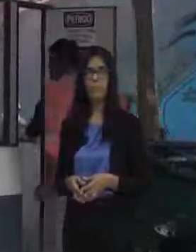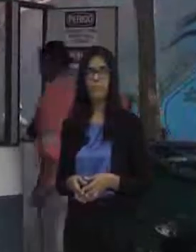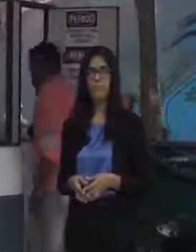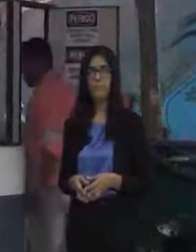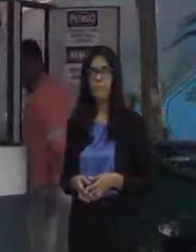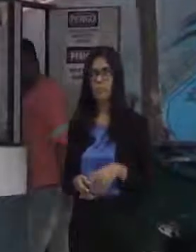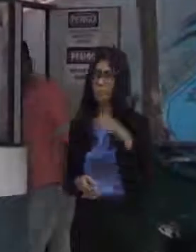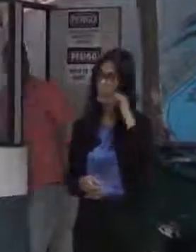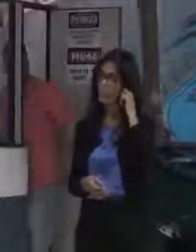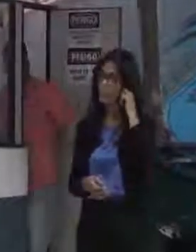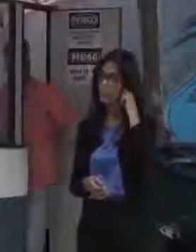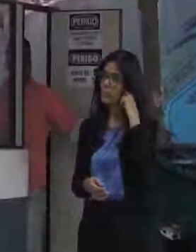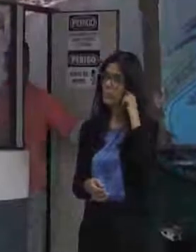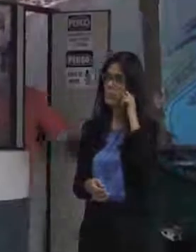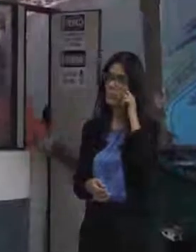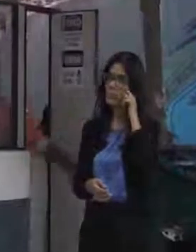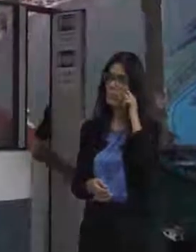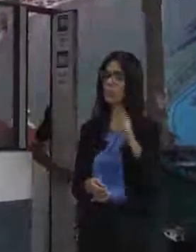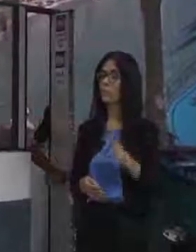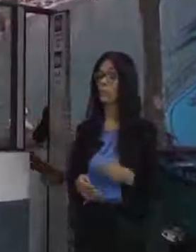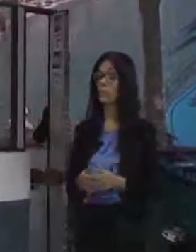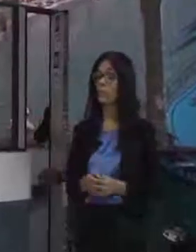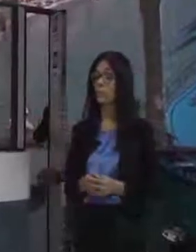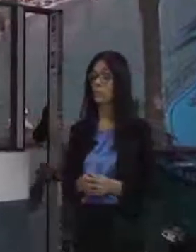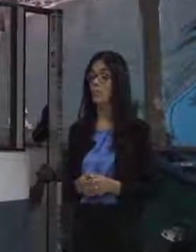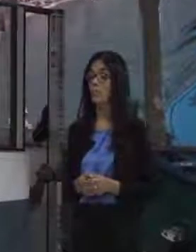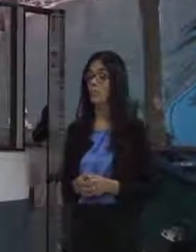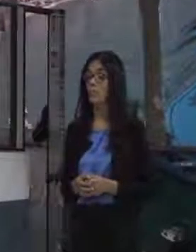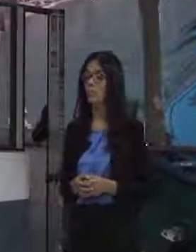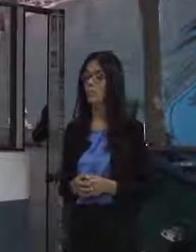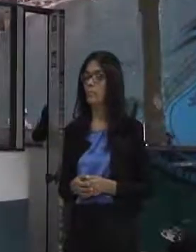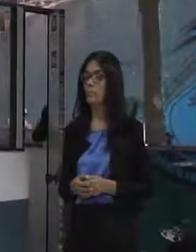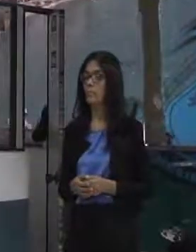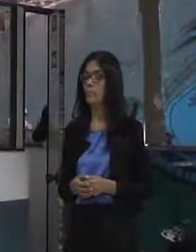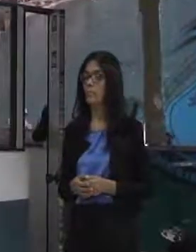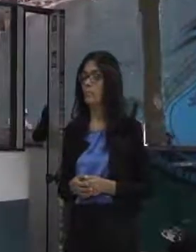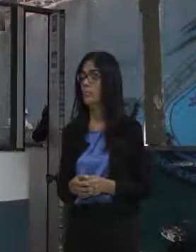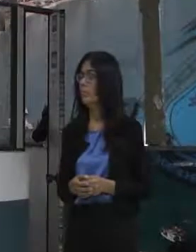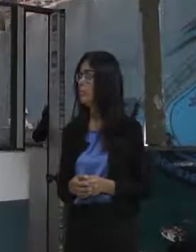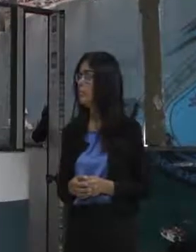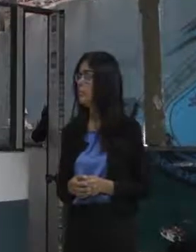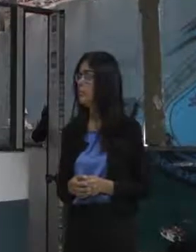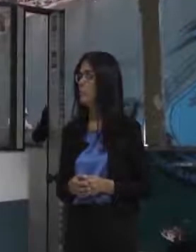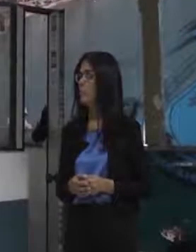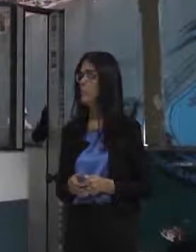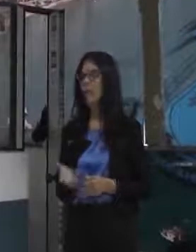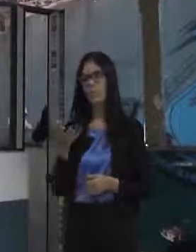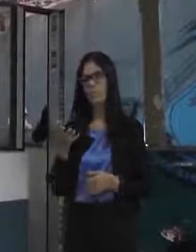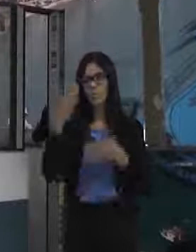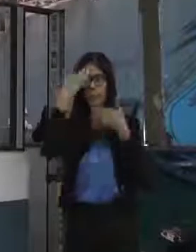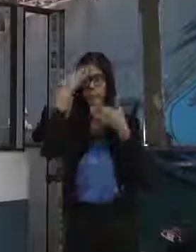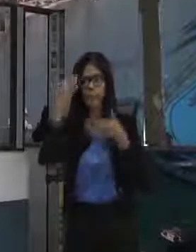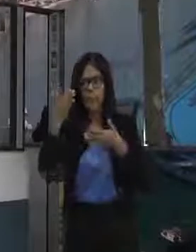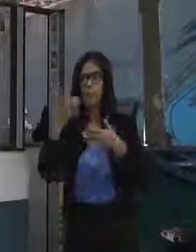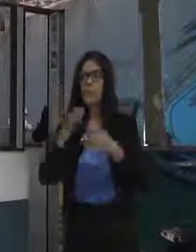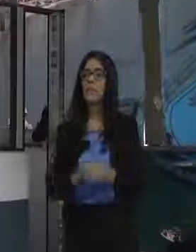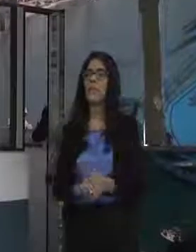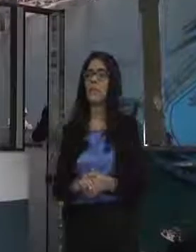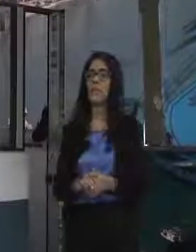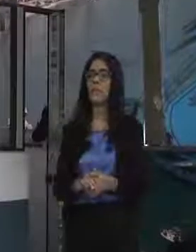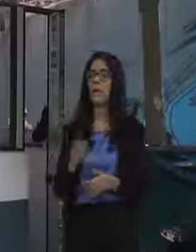pequeno expediente faço uso para dizer, primeiramente, agradecer as palavras do vereador